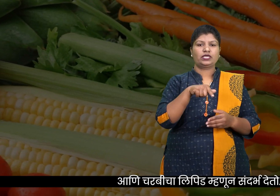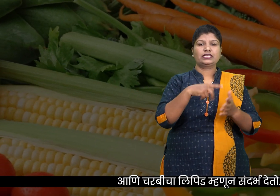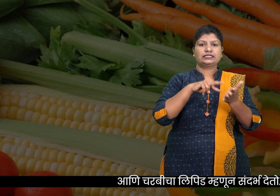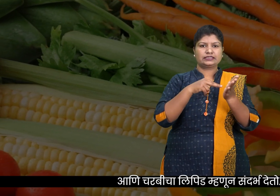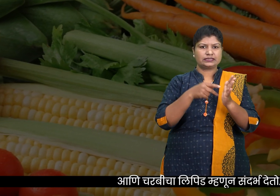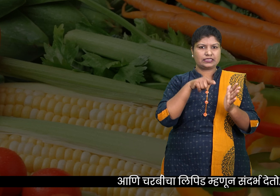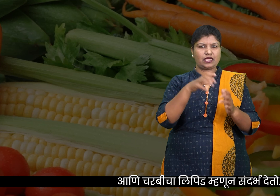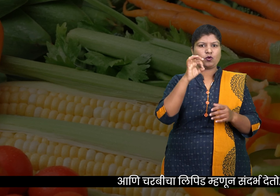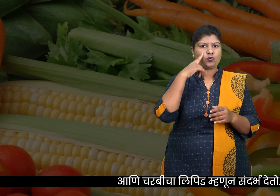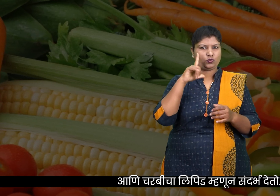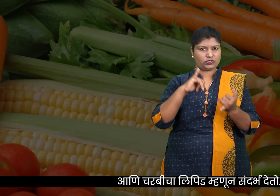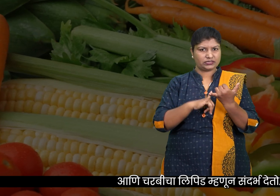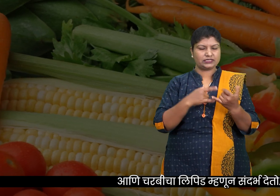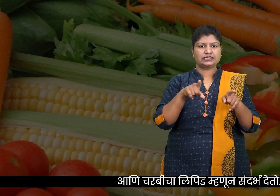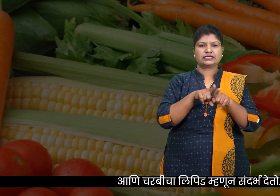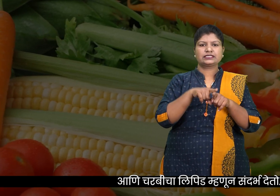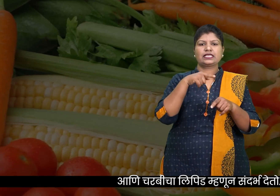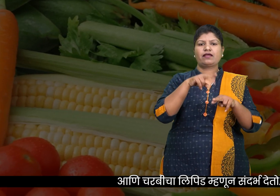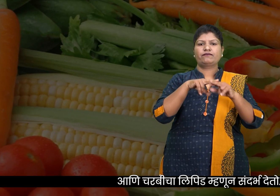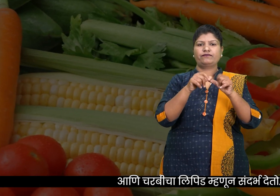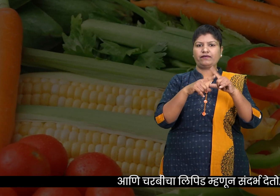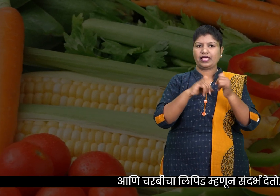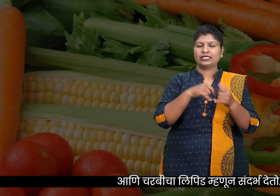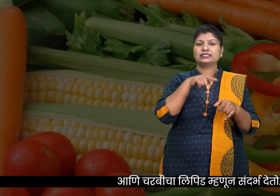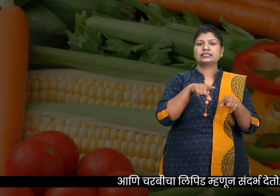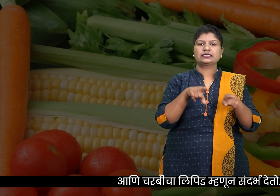आणि चरबीचा लिपिड म्हणून संदर्भ देतो.